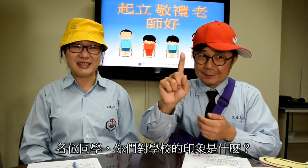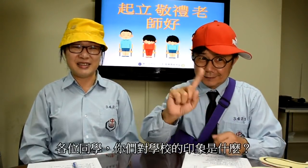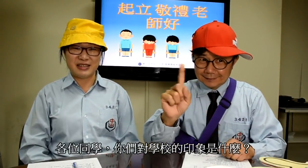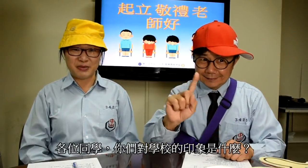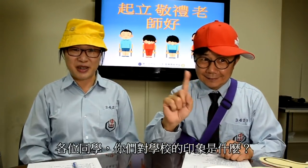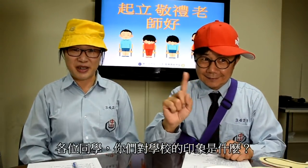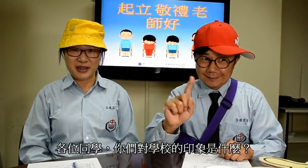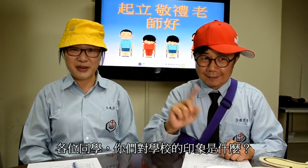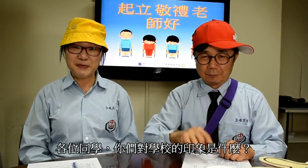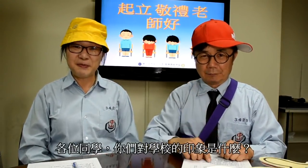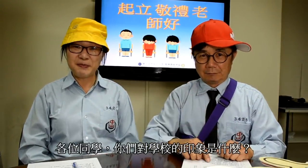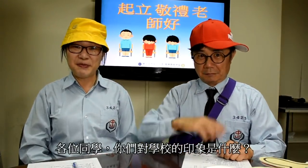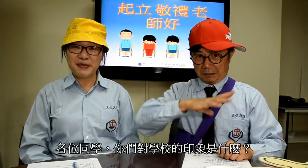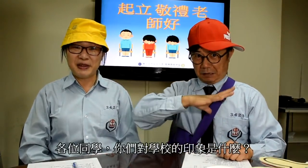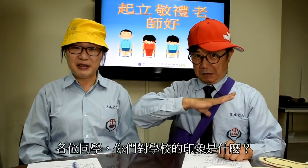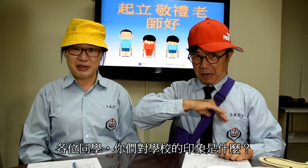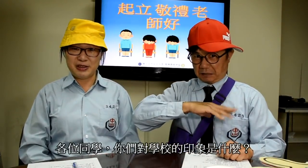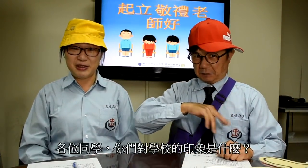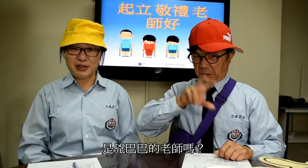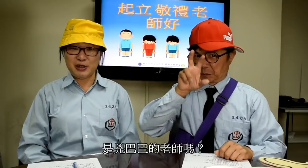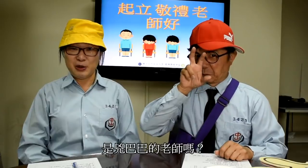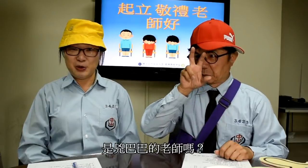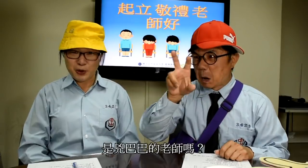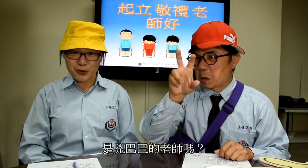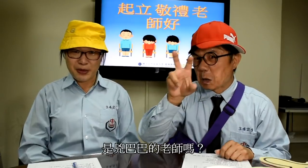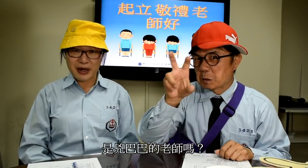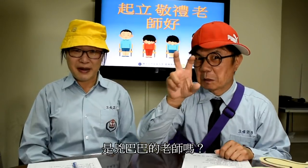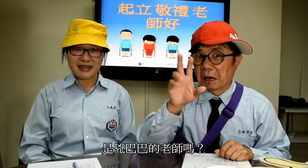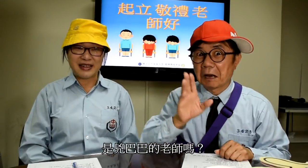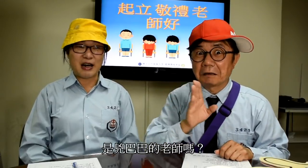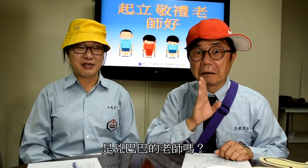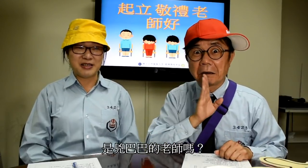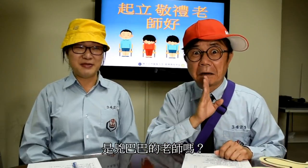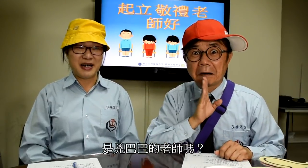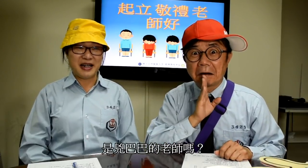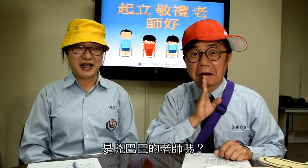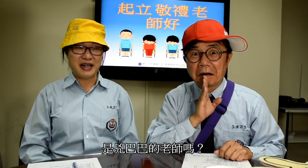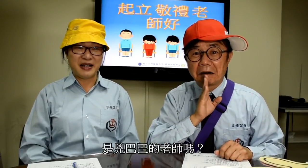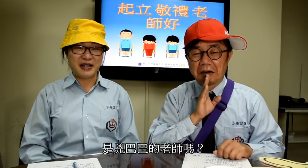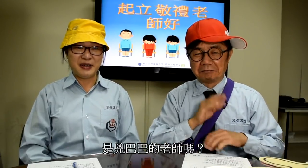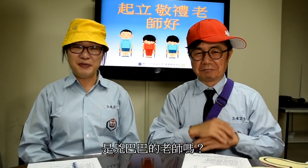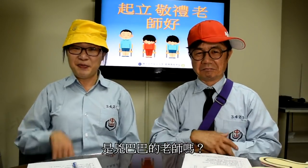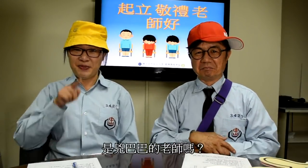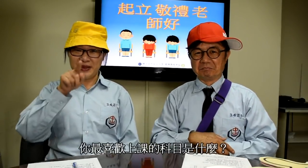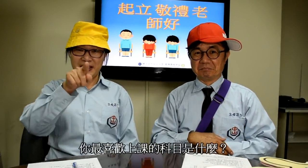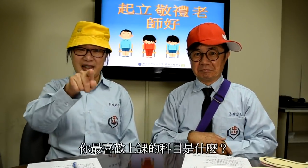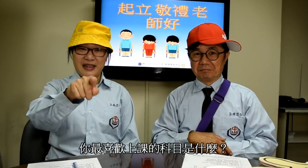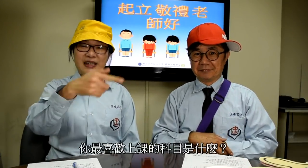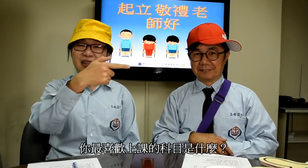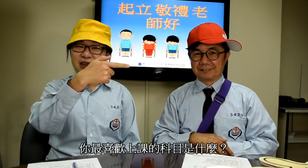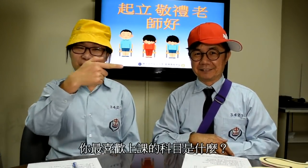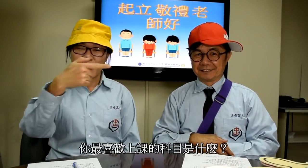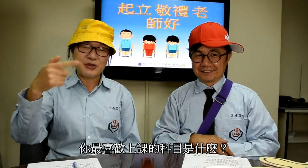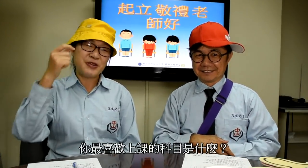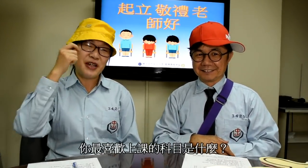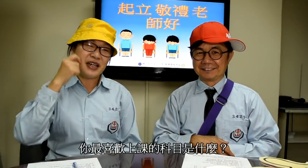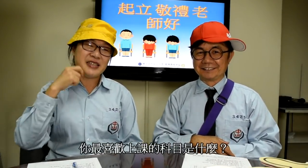什么？是凶巴巴的老师吗？你最喜